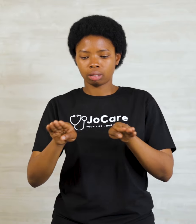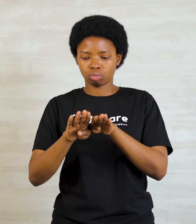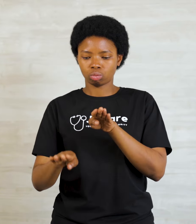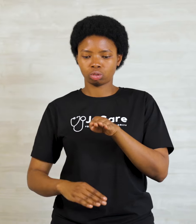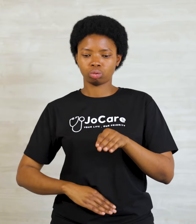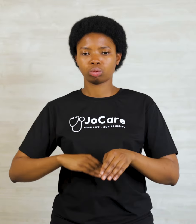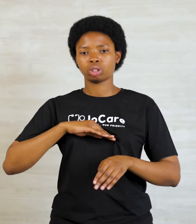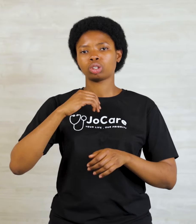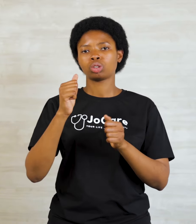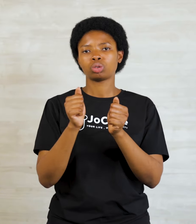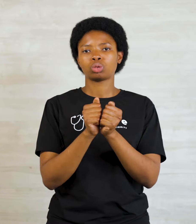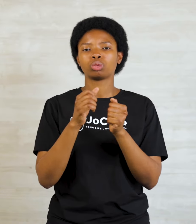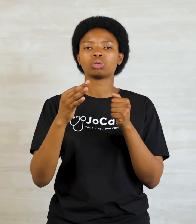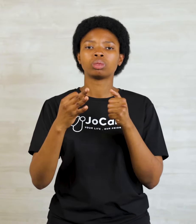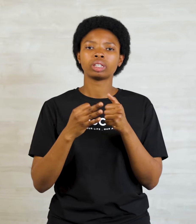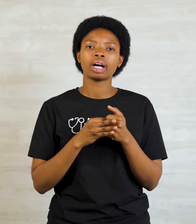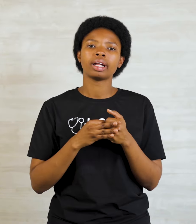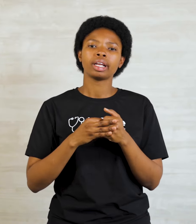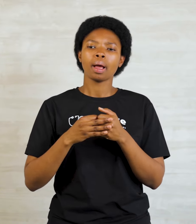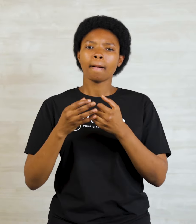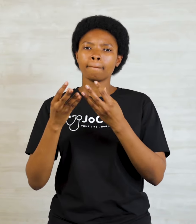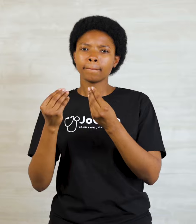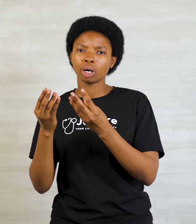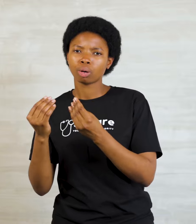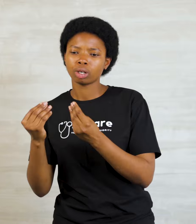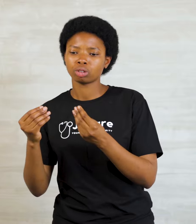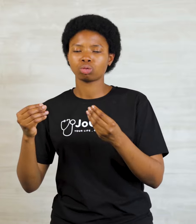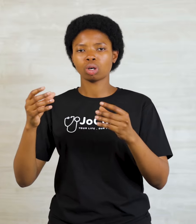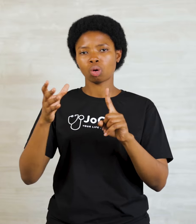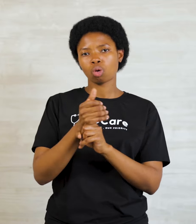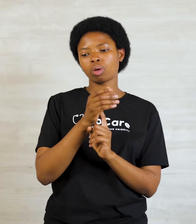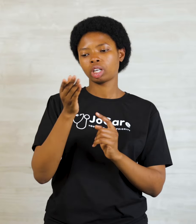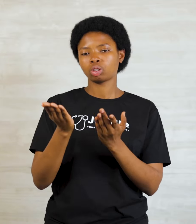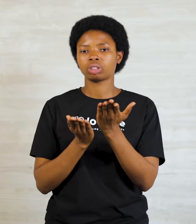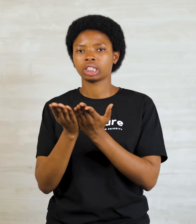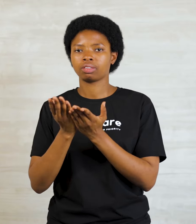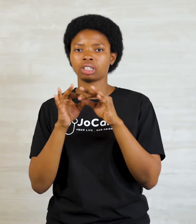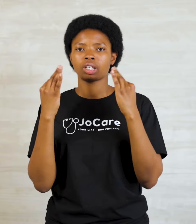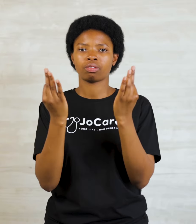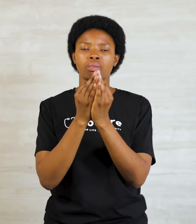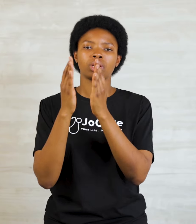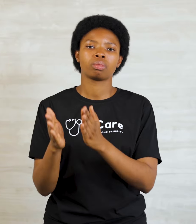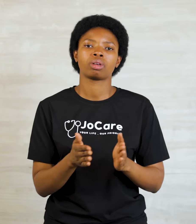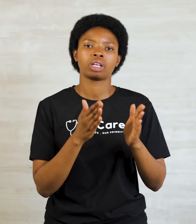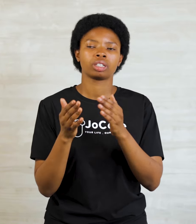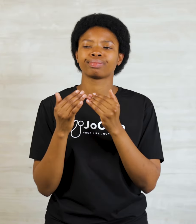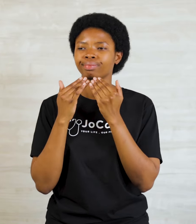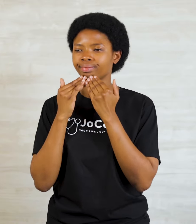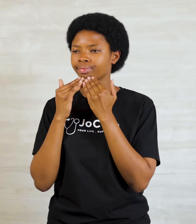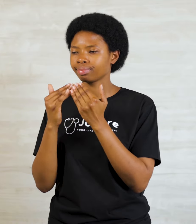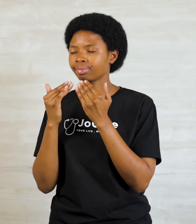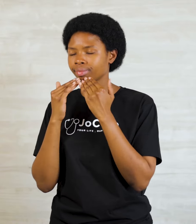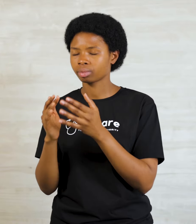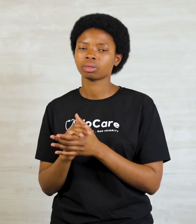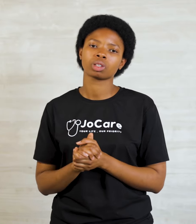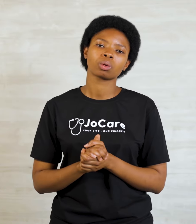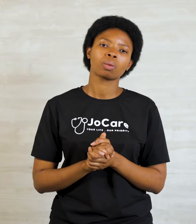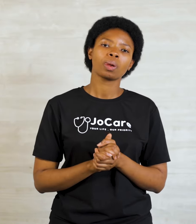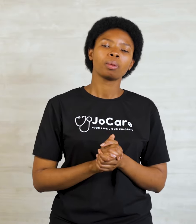zo kuboneza urubyaro yego urakoze cyane weho dukurikiye twaganiraga